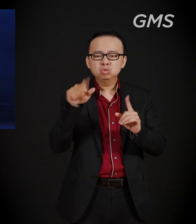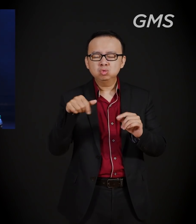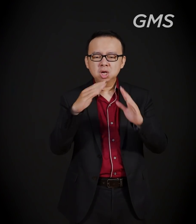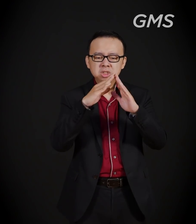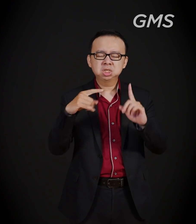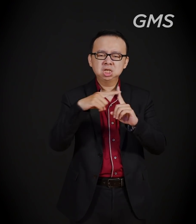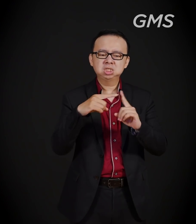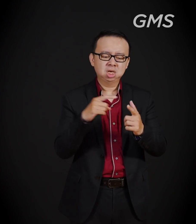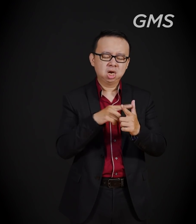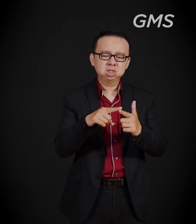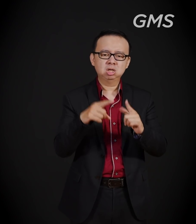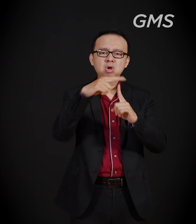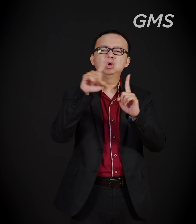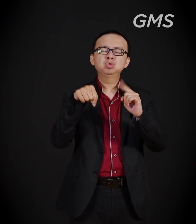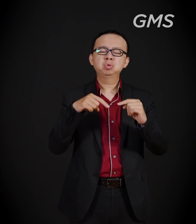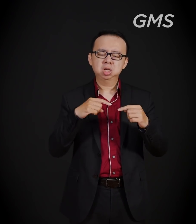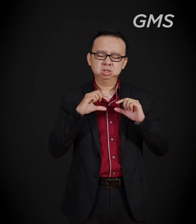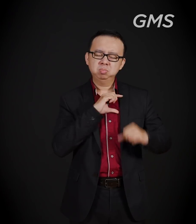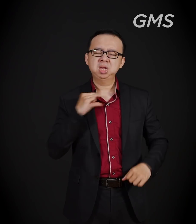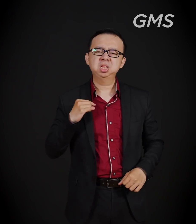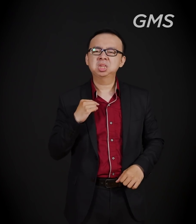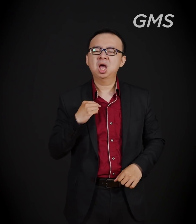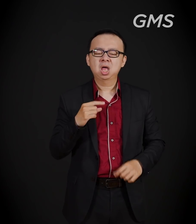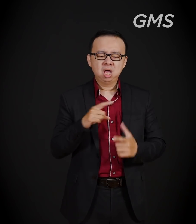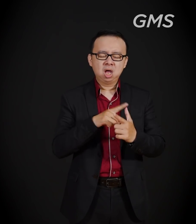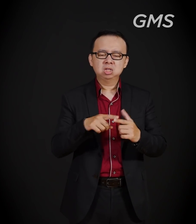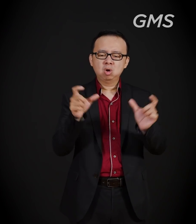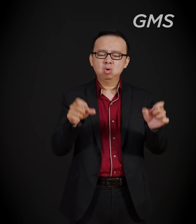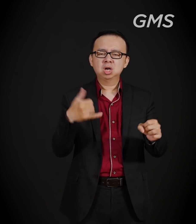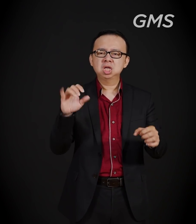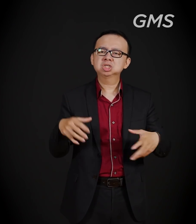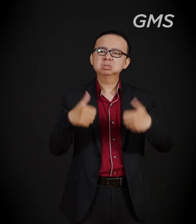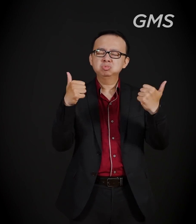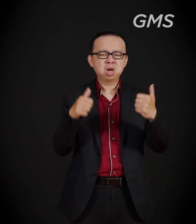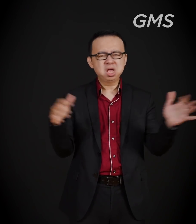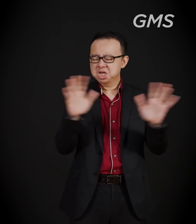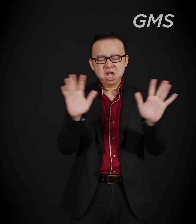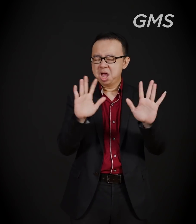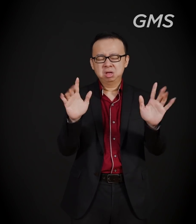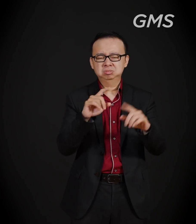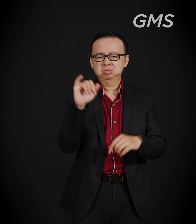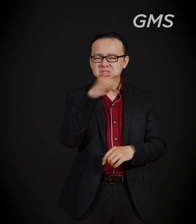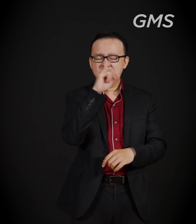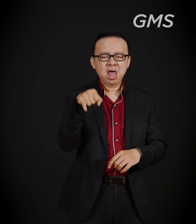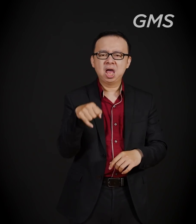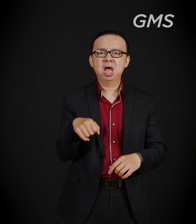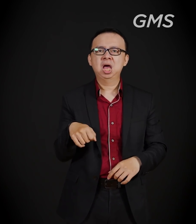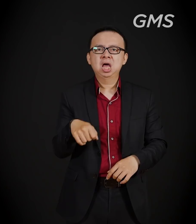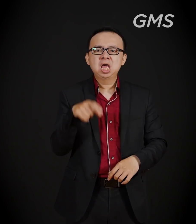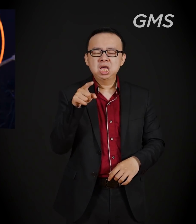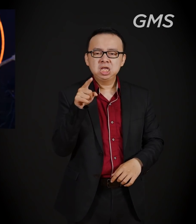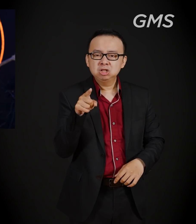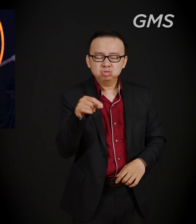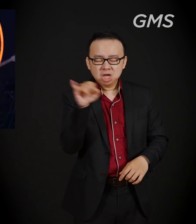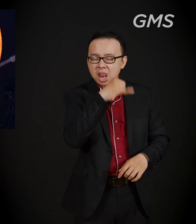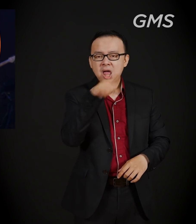tugas hamba-hamba Tuhan. Itu kan tugas mereka yang sudah sempurna dan begitu dalam dalam Tuhan. Salah. Itu konsep setan